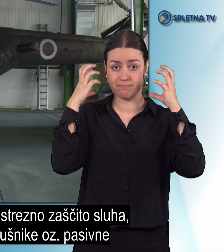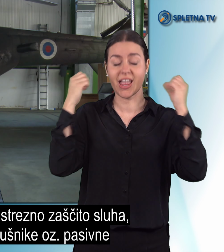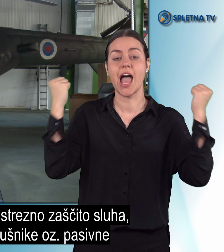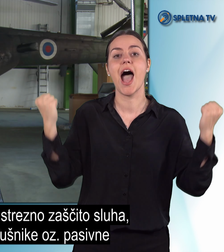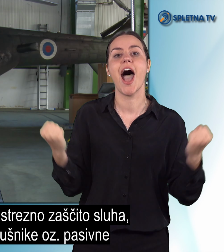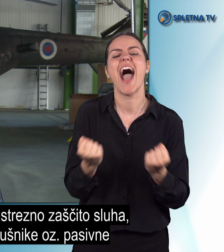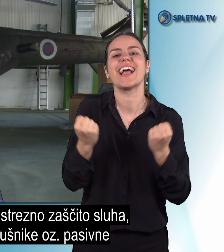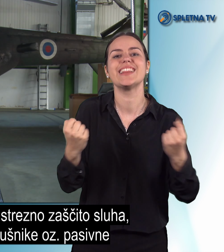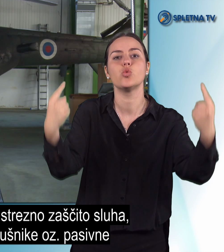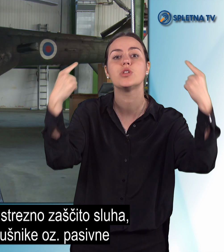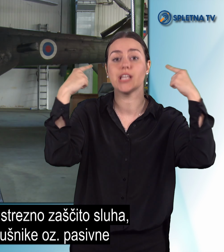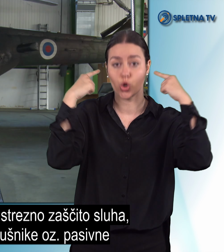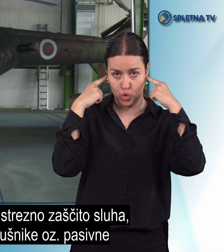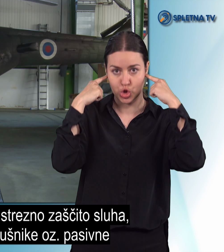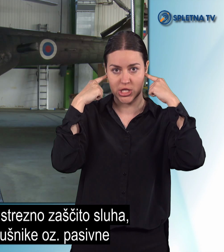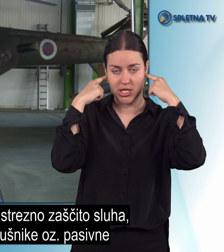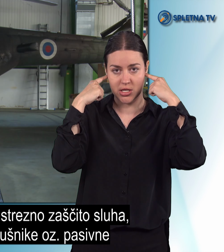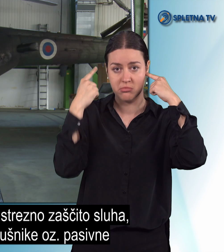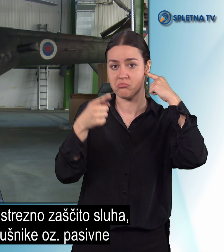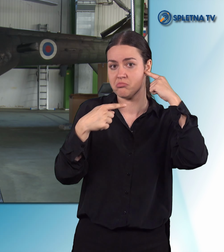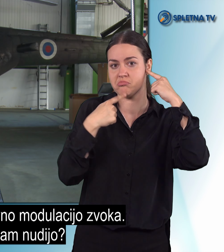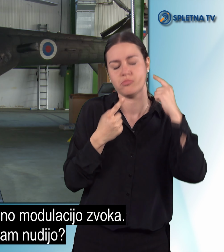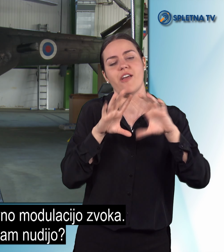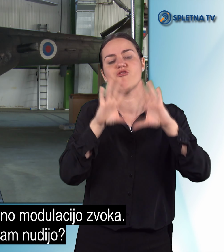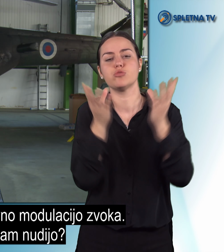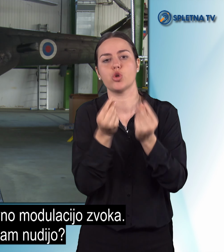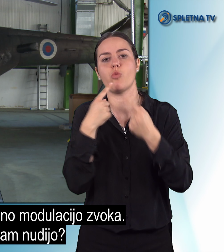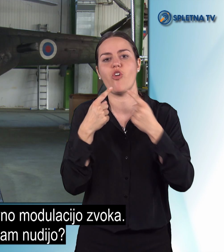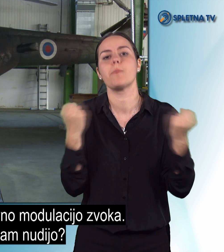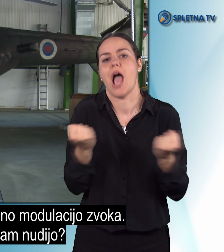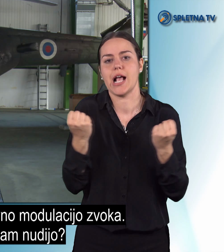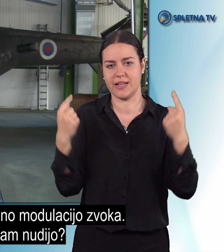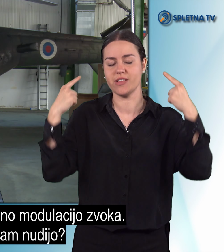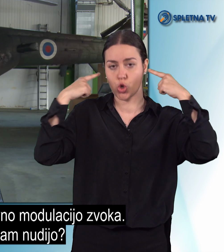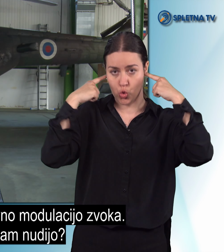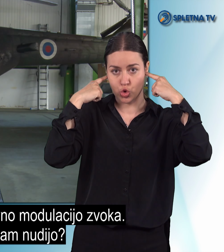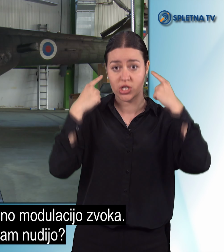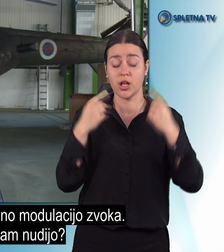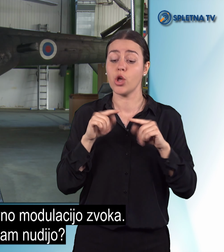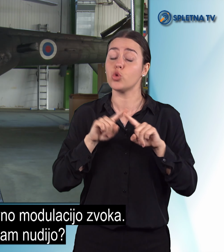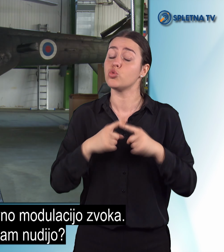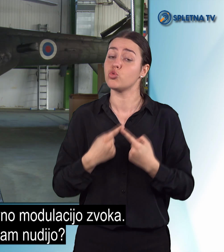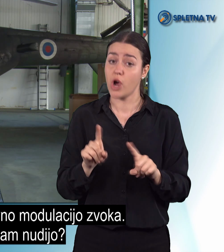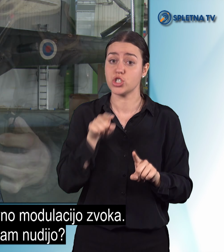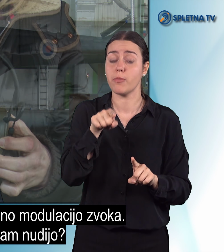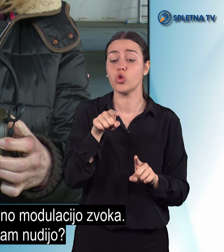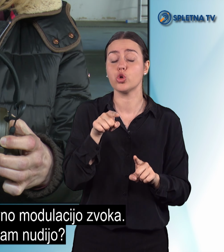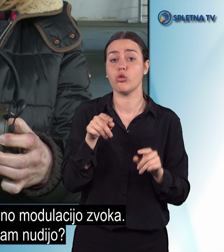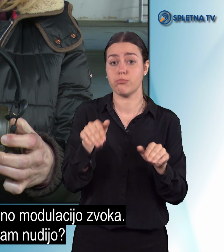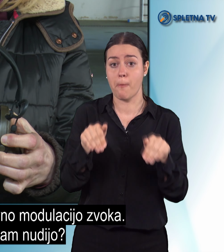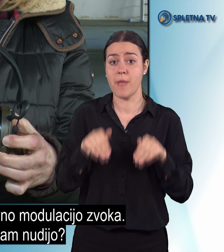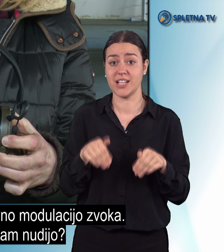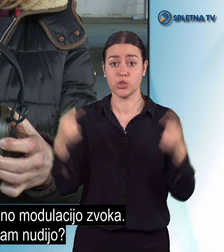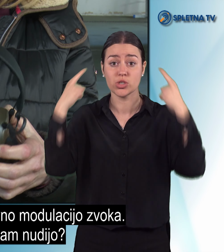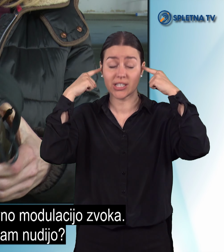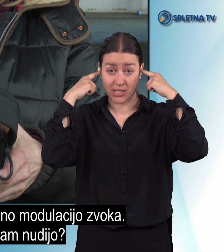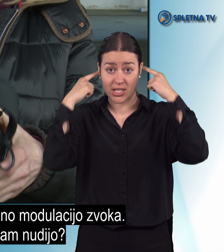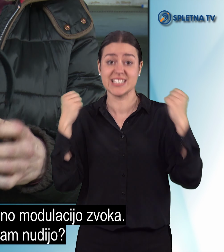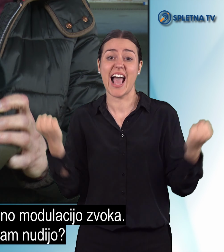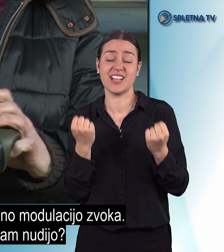To so aktivni glušniki, tako imenovani aktivni glušniki v splošnem pogovornem, drugače so to pasivni glušniki z aktivno modulacijo